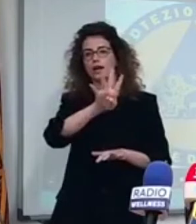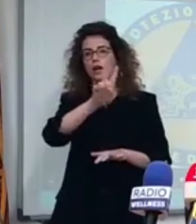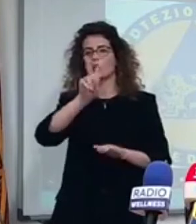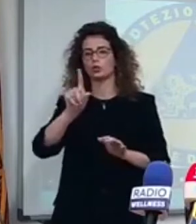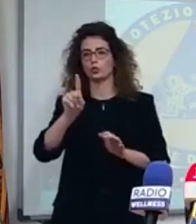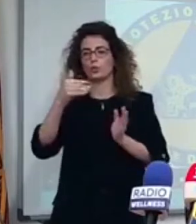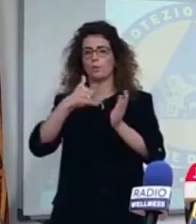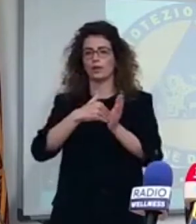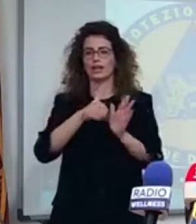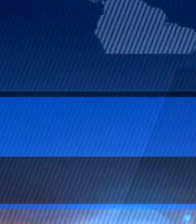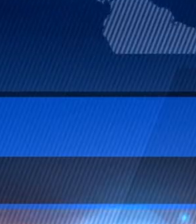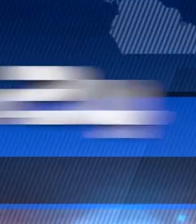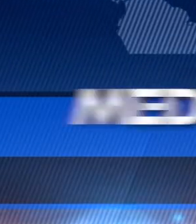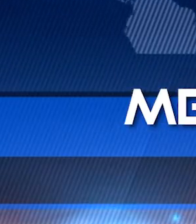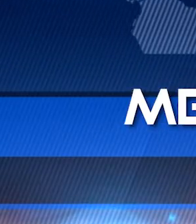41.688 vaccini.